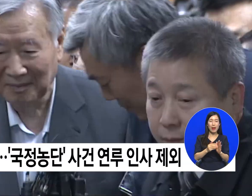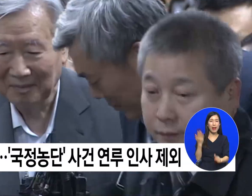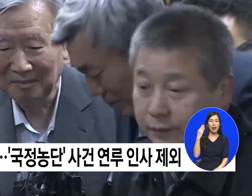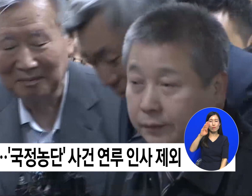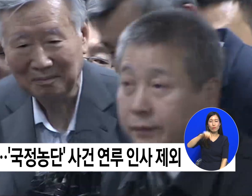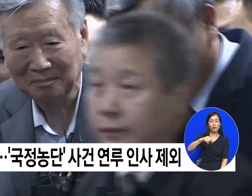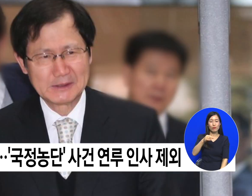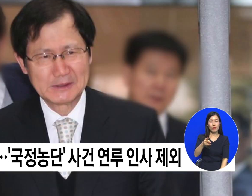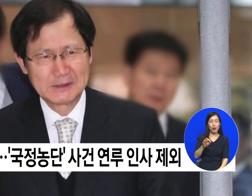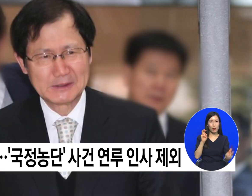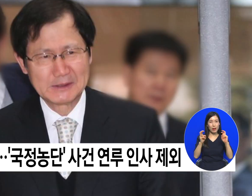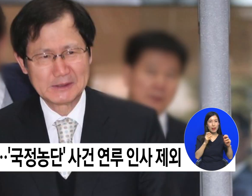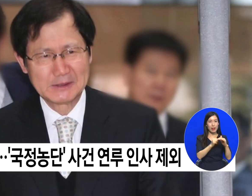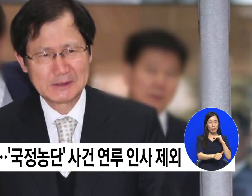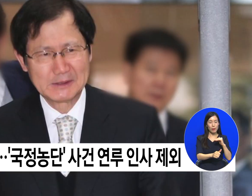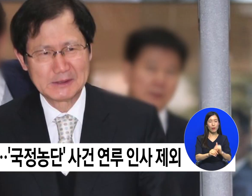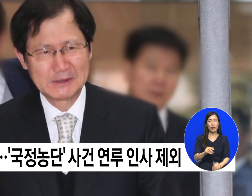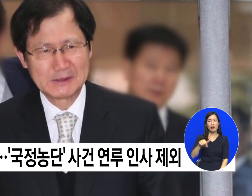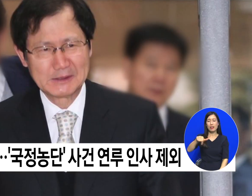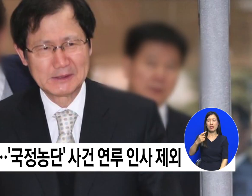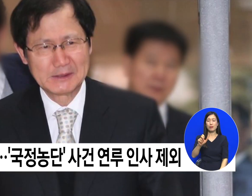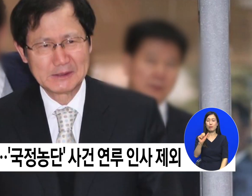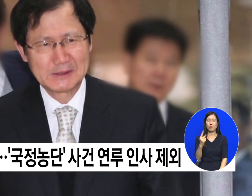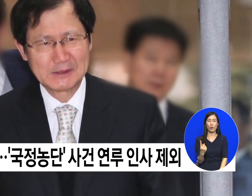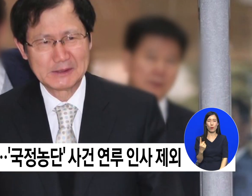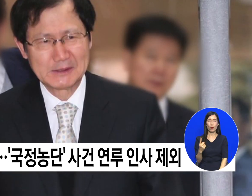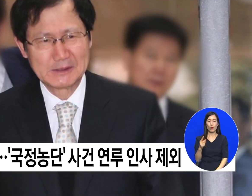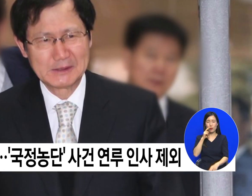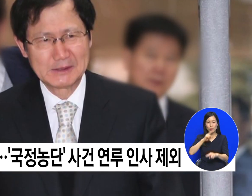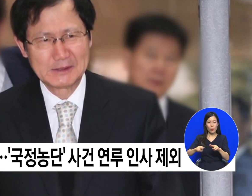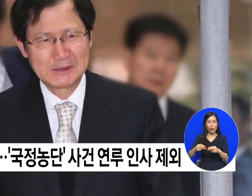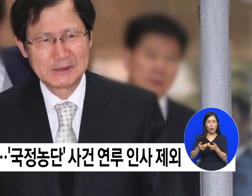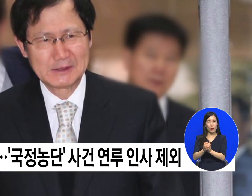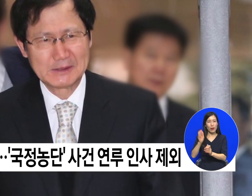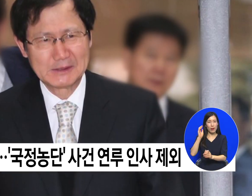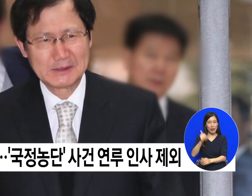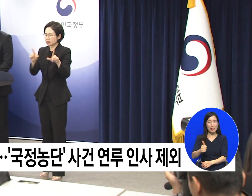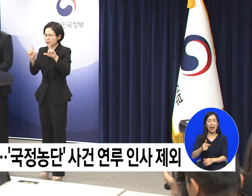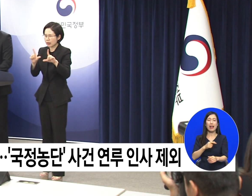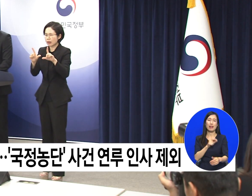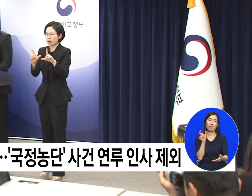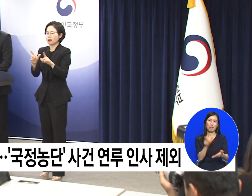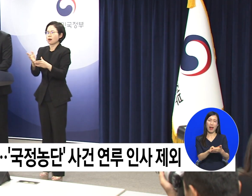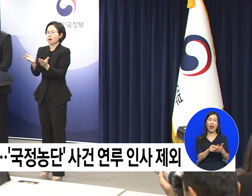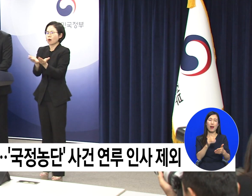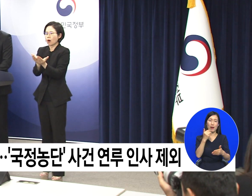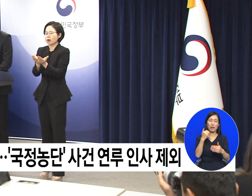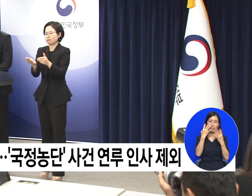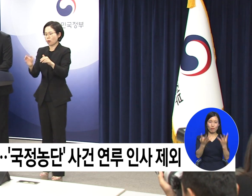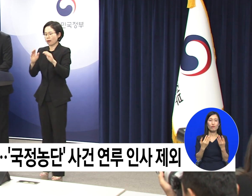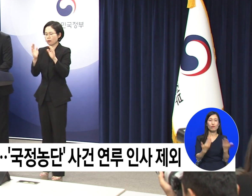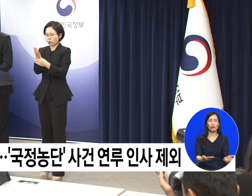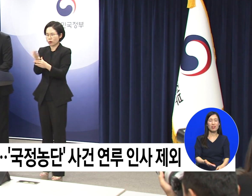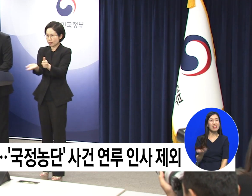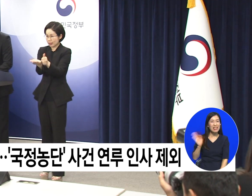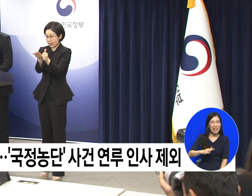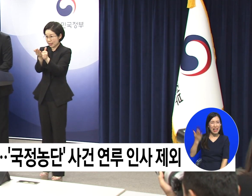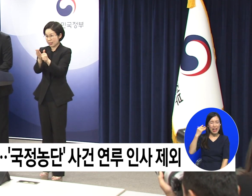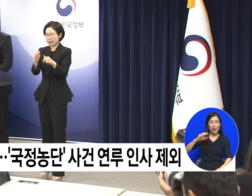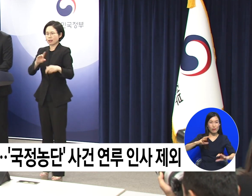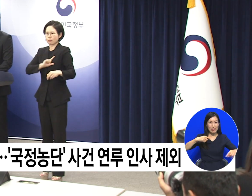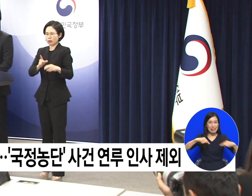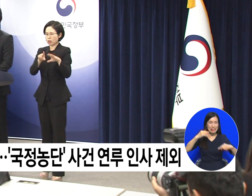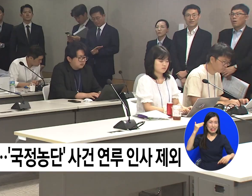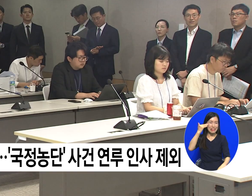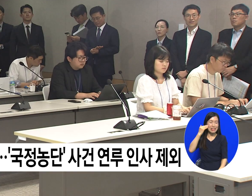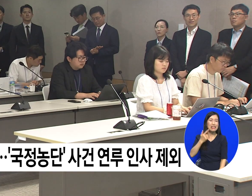전 부영 그룹 회장 박찬구 구모 석유화학 명예 등이 이름을 올렸습니다 다만 국정농단 사건의 연루됐던